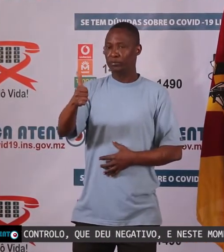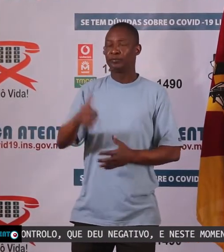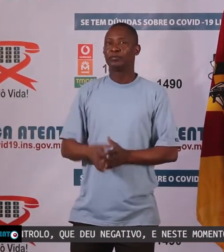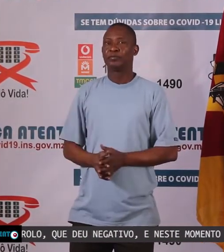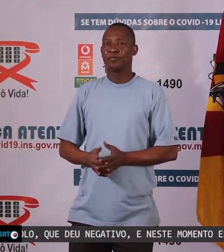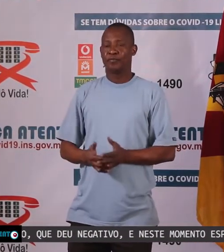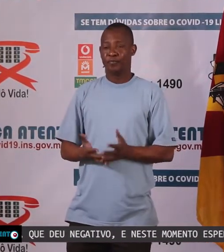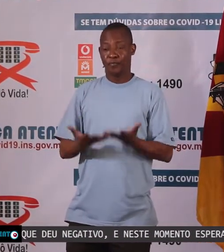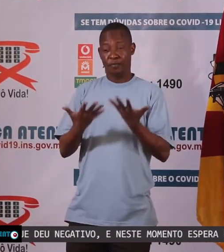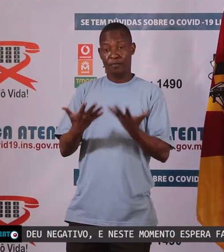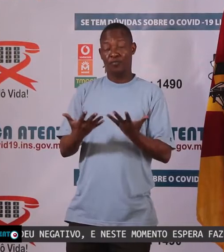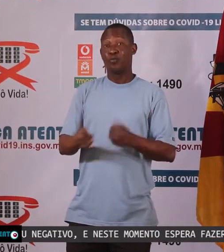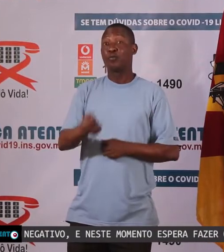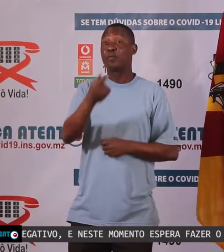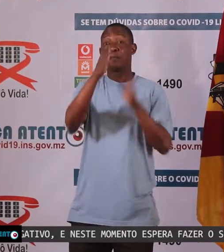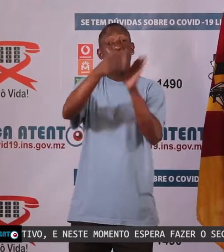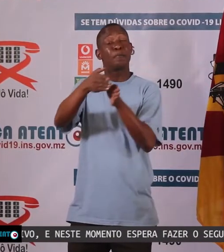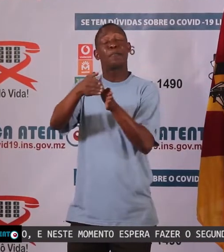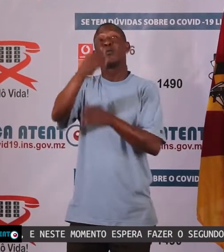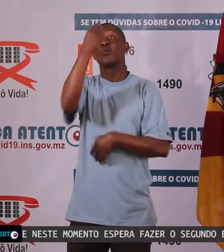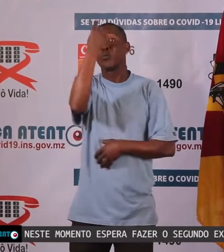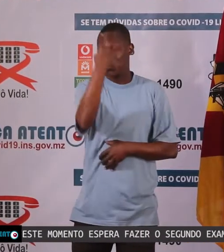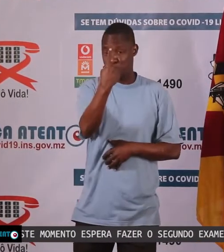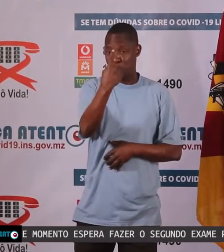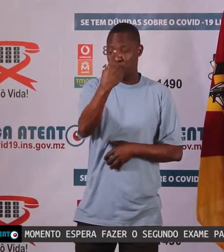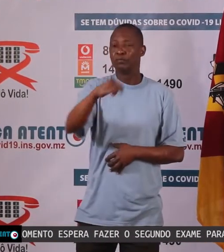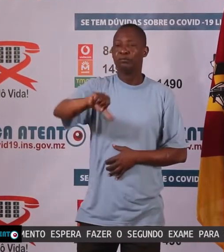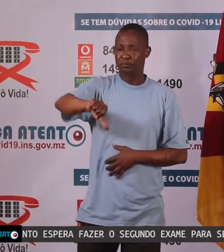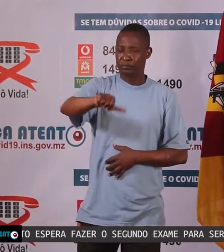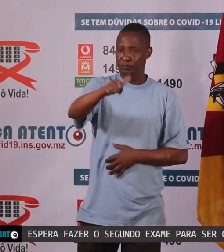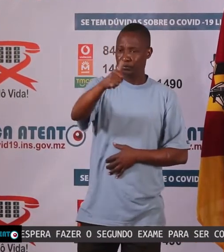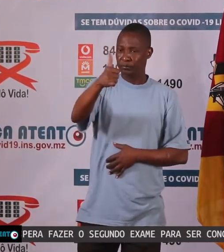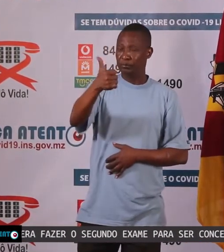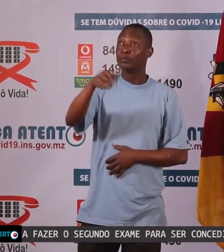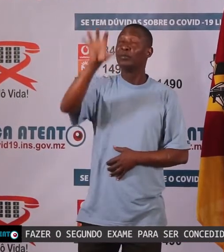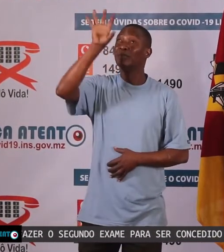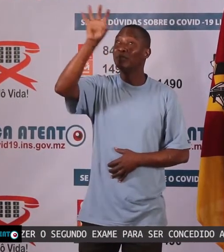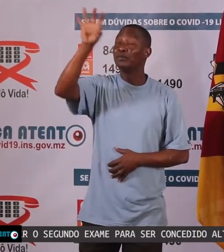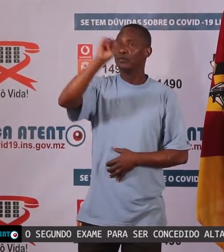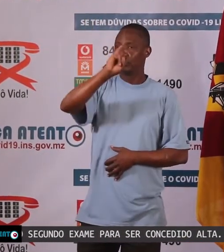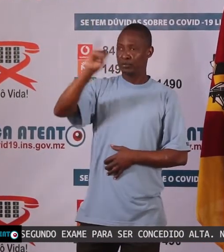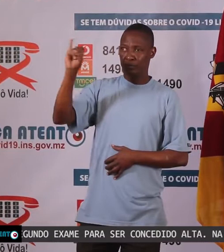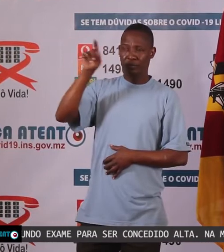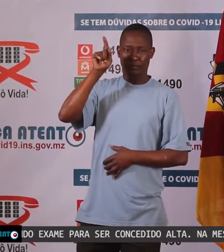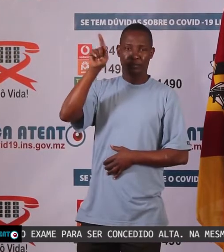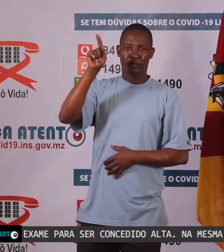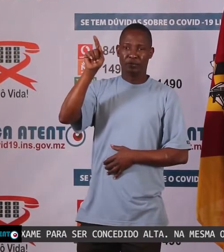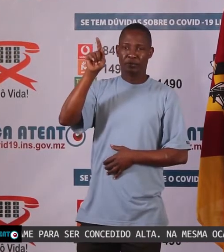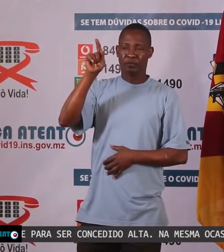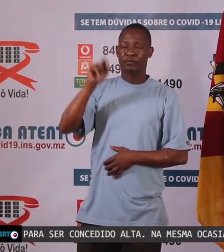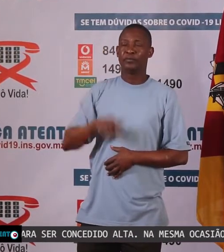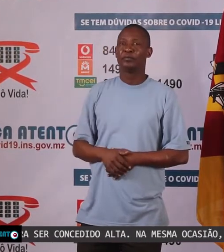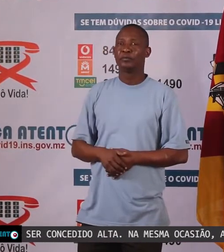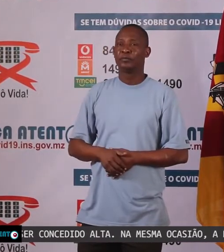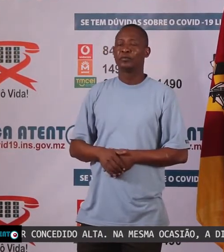um caso recuperado, mais um caso da província de Inhambane, portanto, junta-se aos